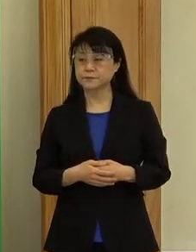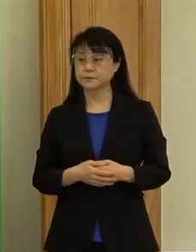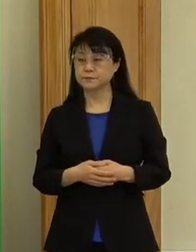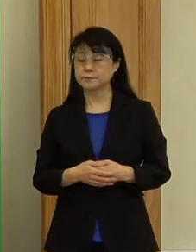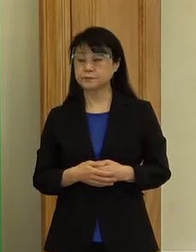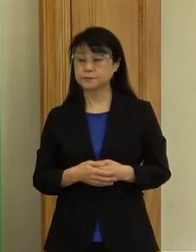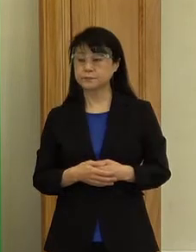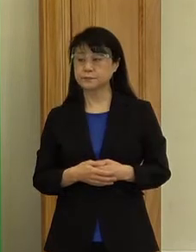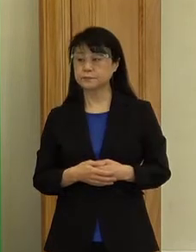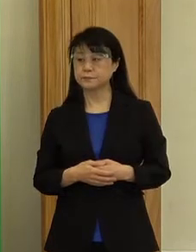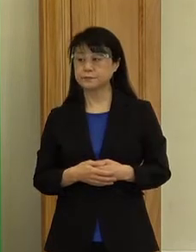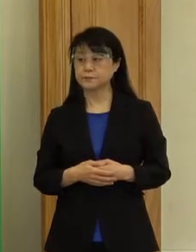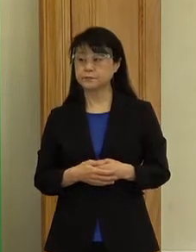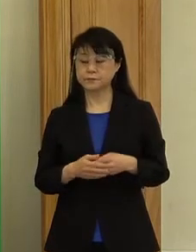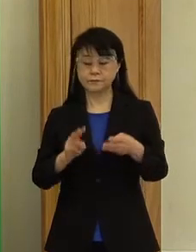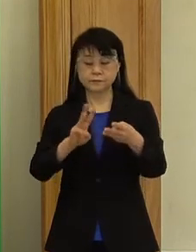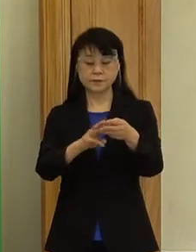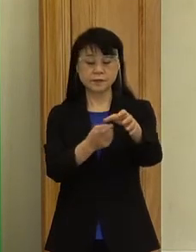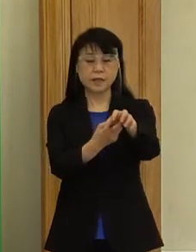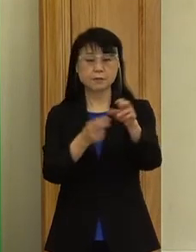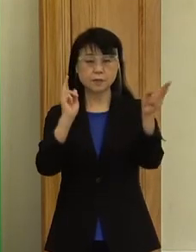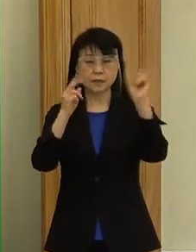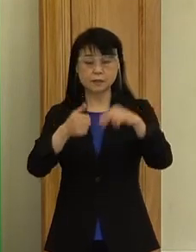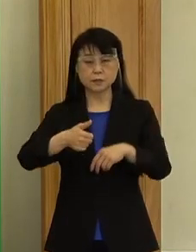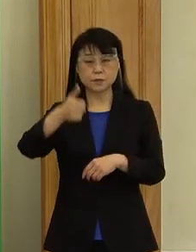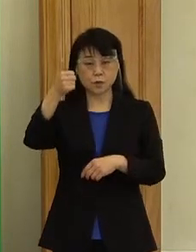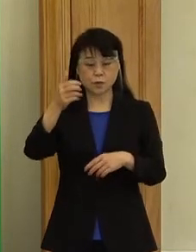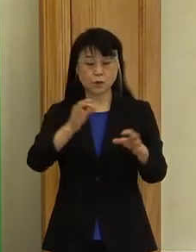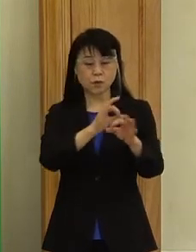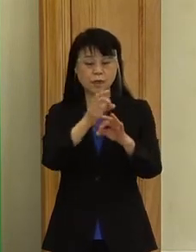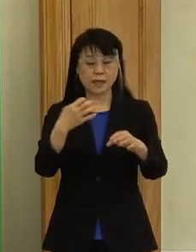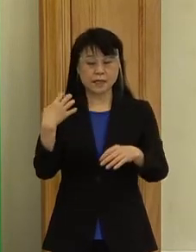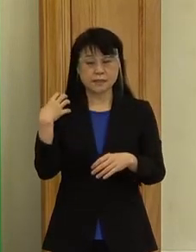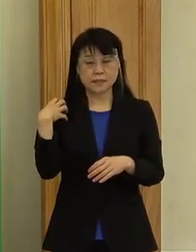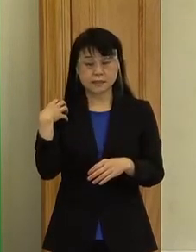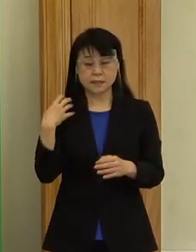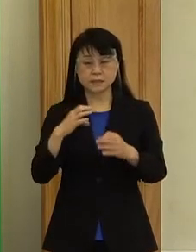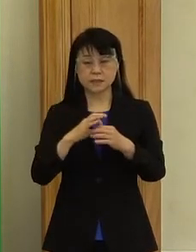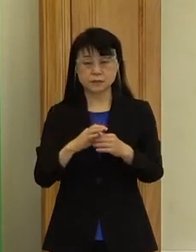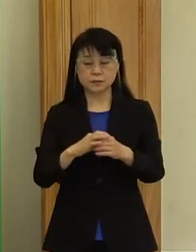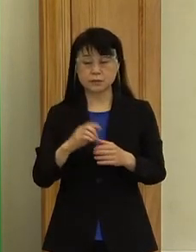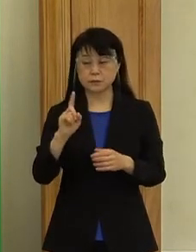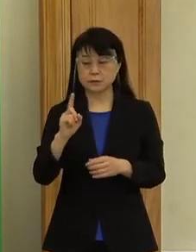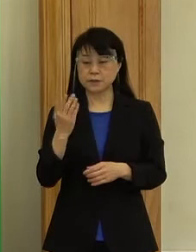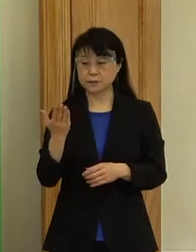ど、田村社長の経営責任ってどういうふうに お考えでいら